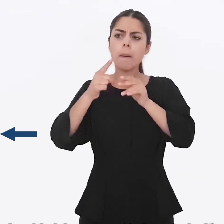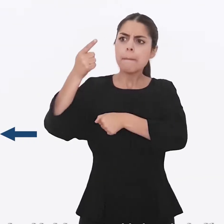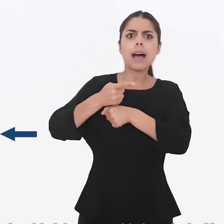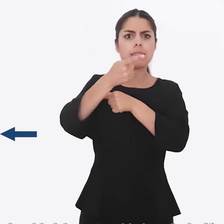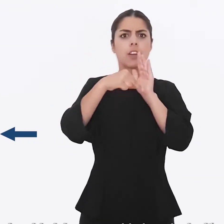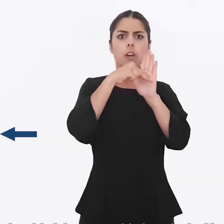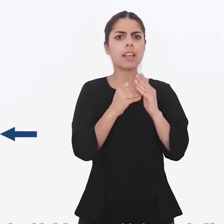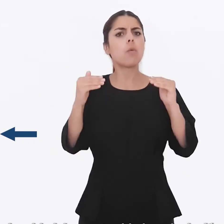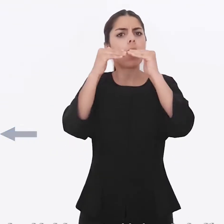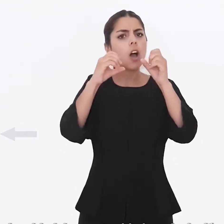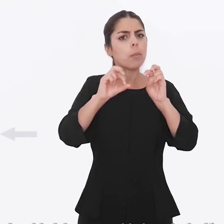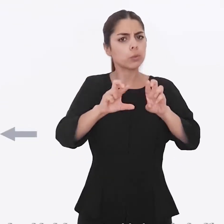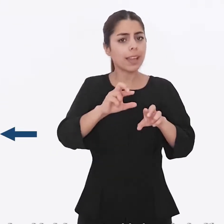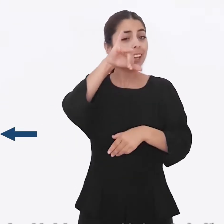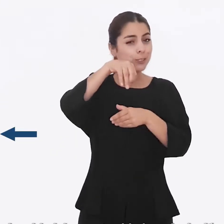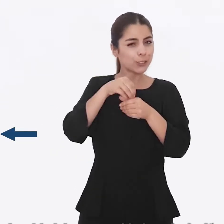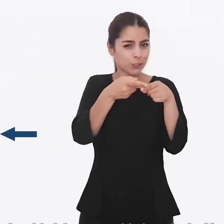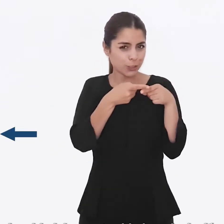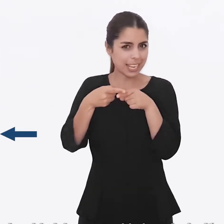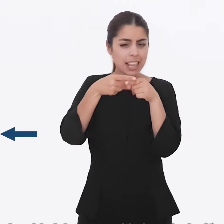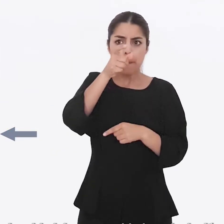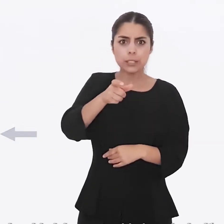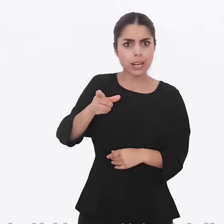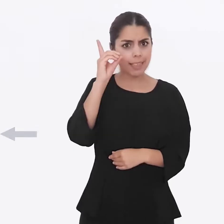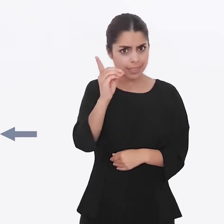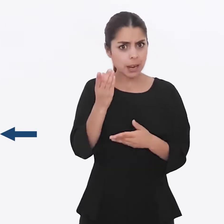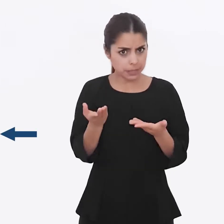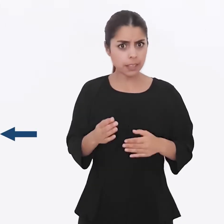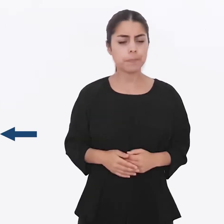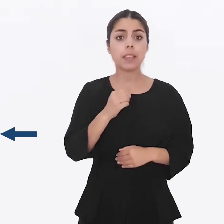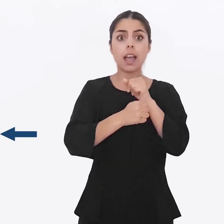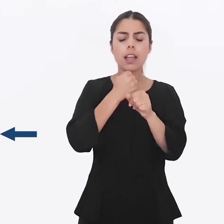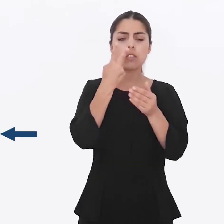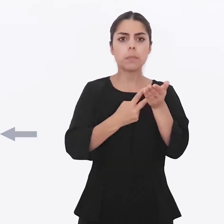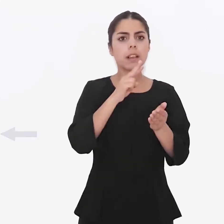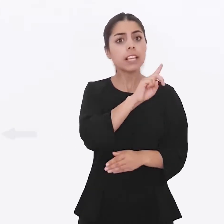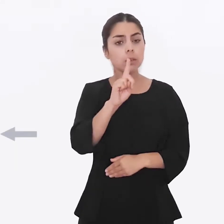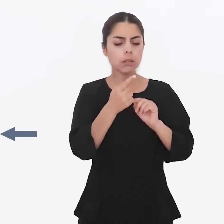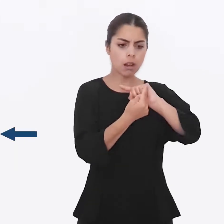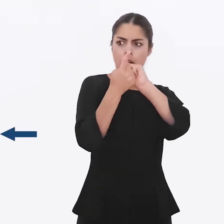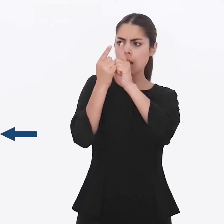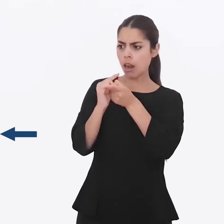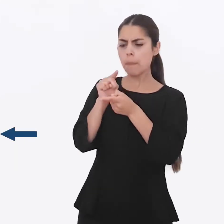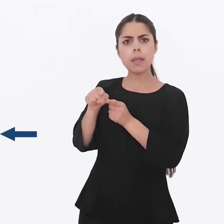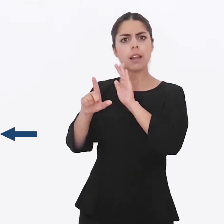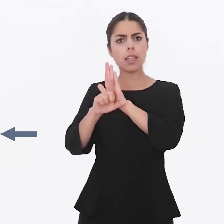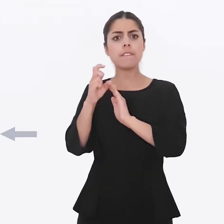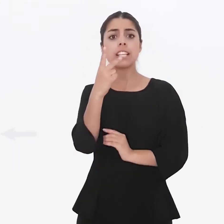igualdad de oportunidades e inclusión social de personas con discapacidad, en 2021 se modifica por la Ley 21.303